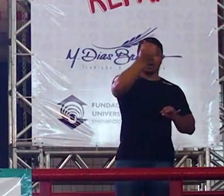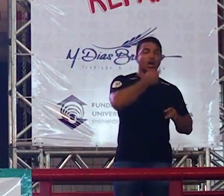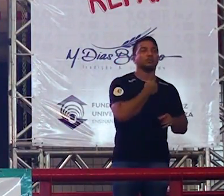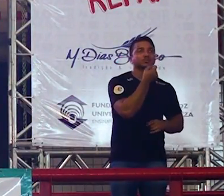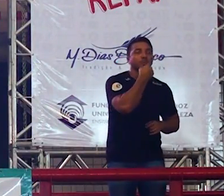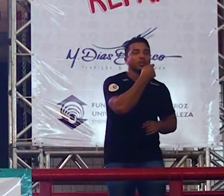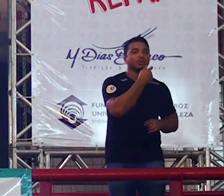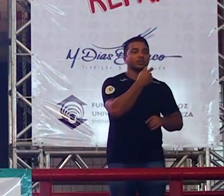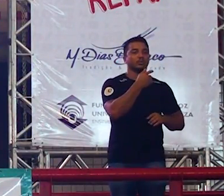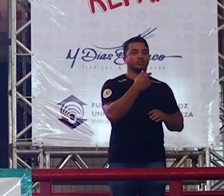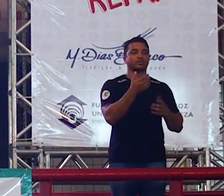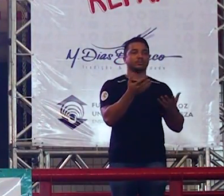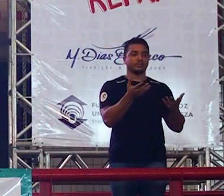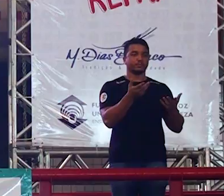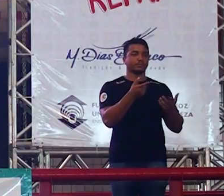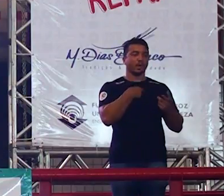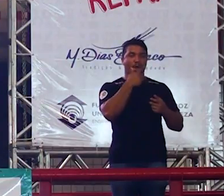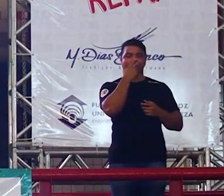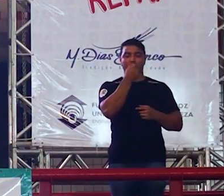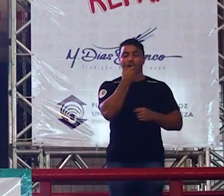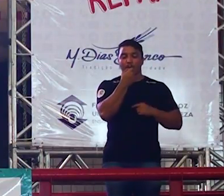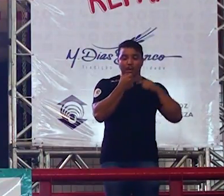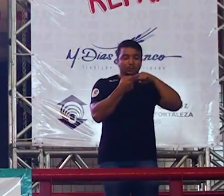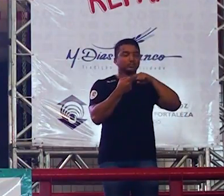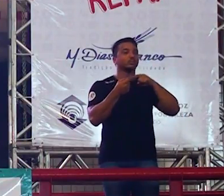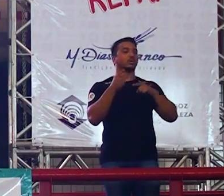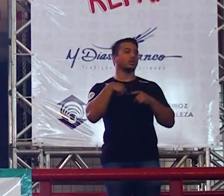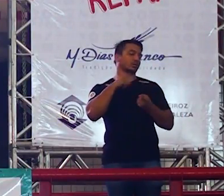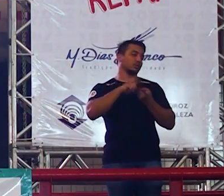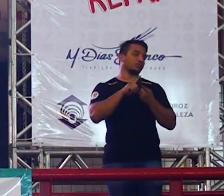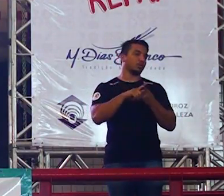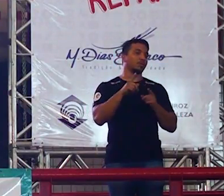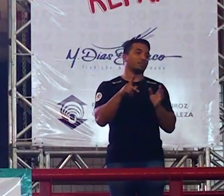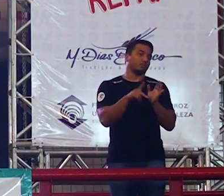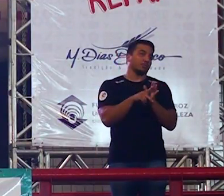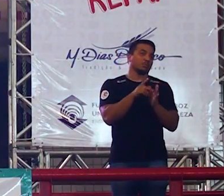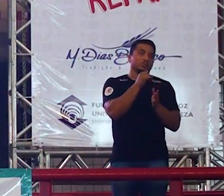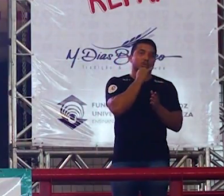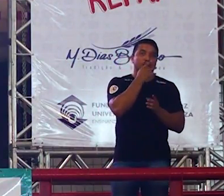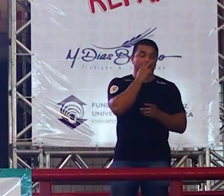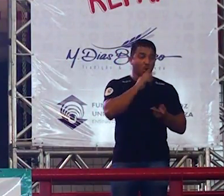ter tido uma relação. Esse contraceptivo é nada mais nada menos do que